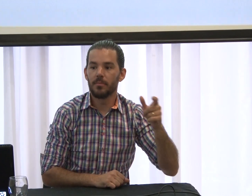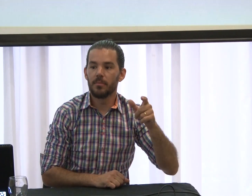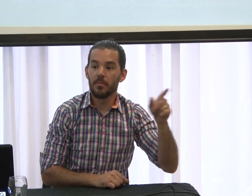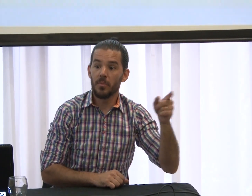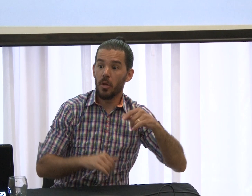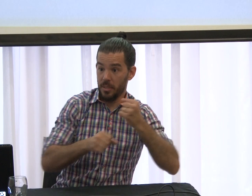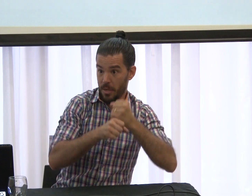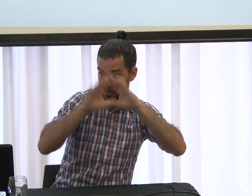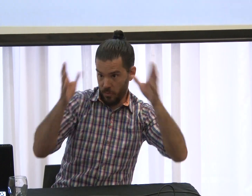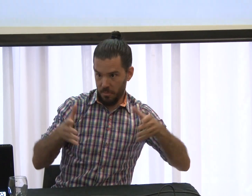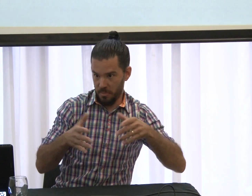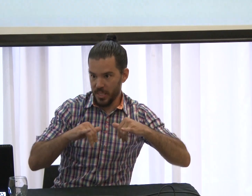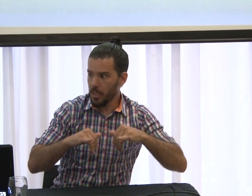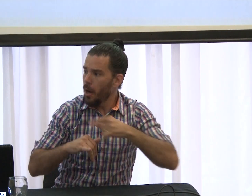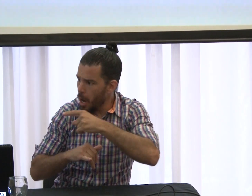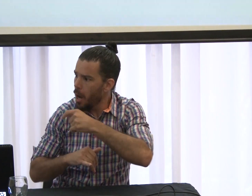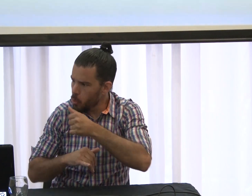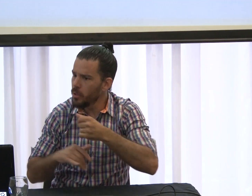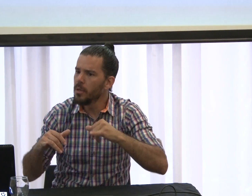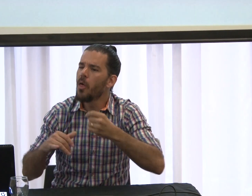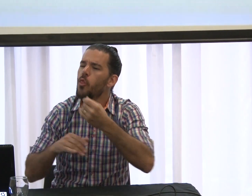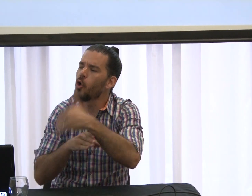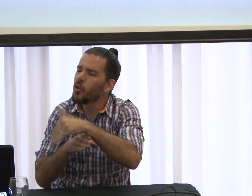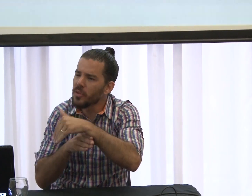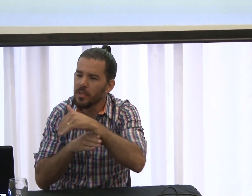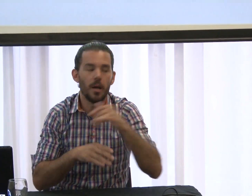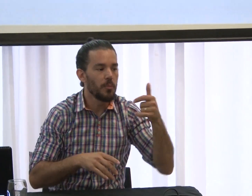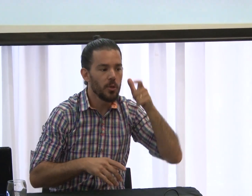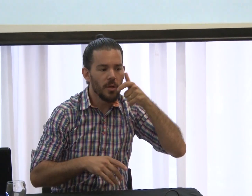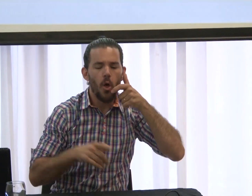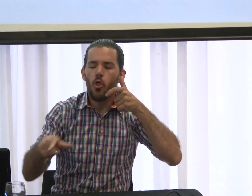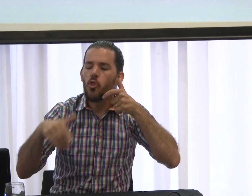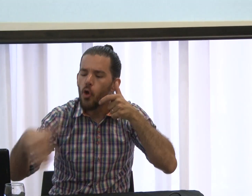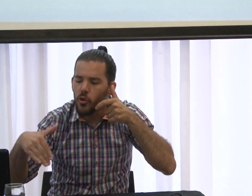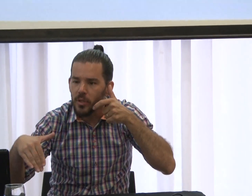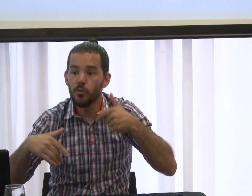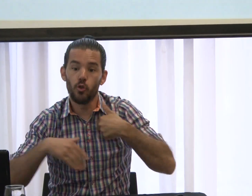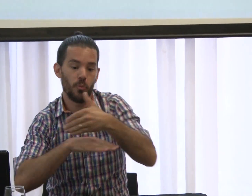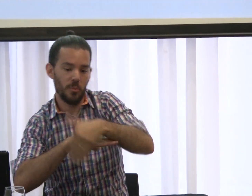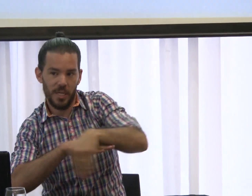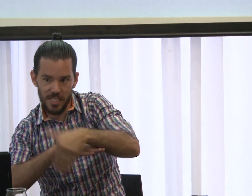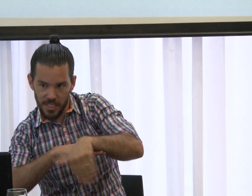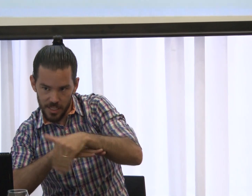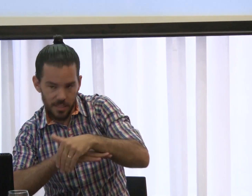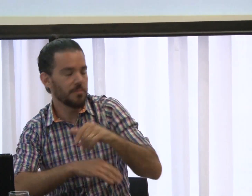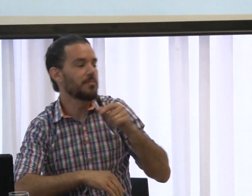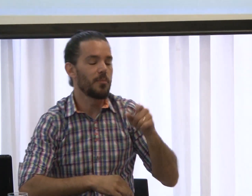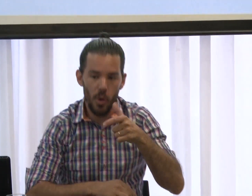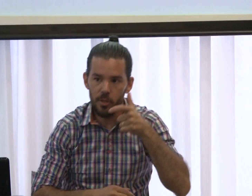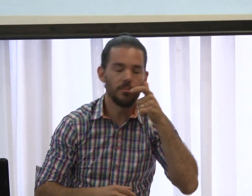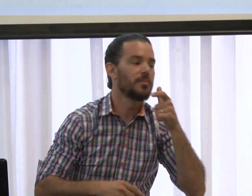pizza. Y en la pizzería decía, bueno, a ver, decime la dirección. Entonces la operadora me preguntaba a mí, ¿en qué calle